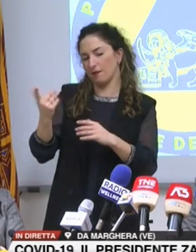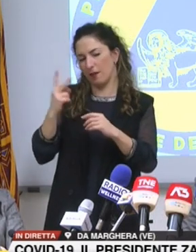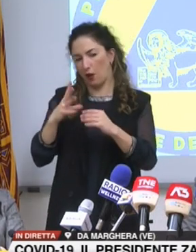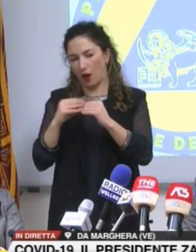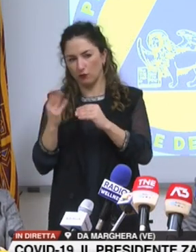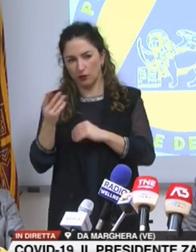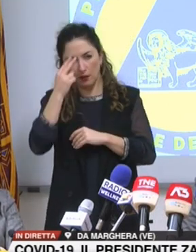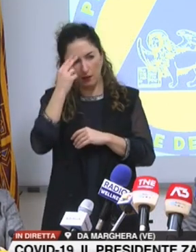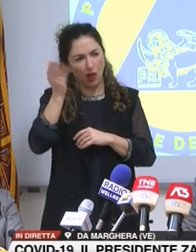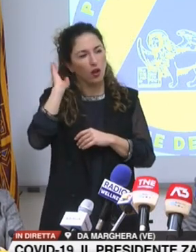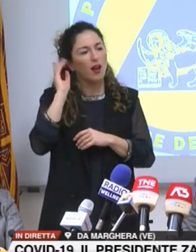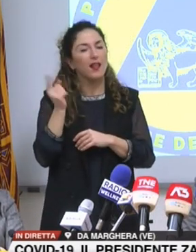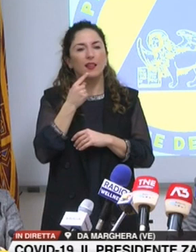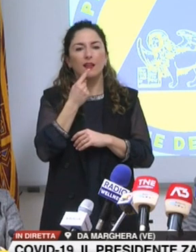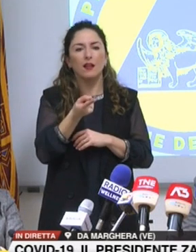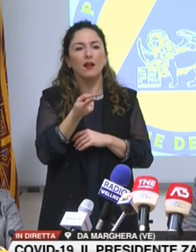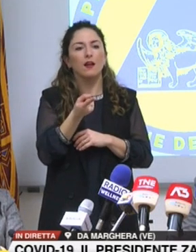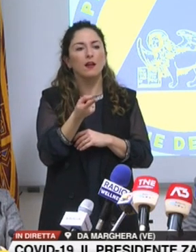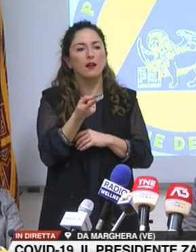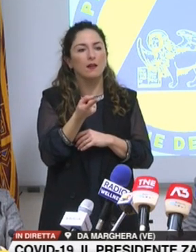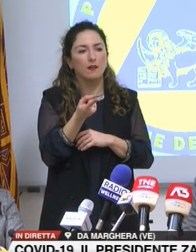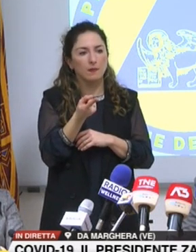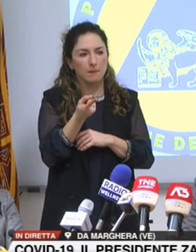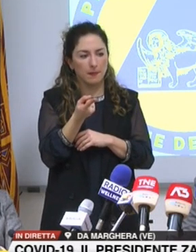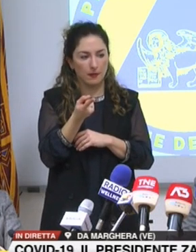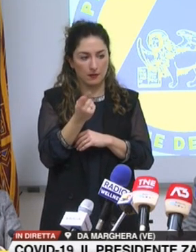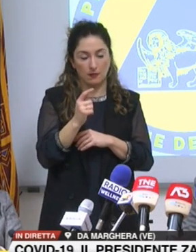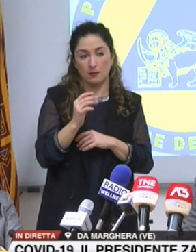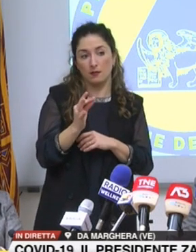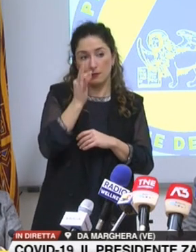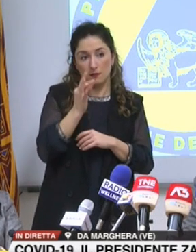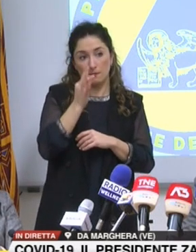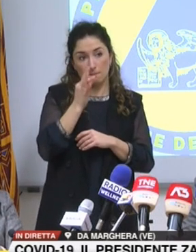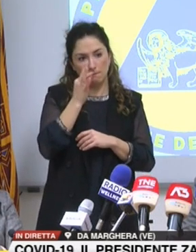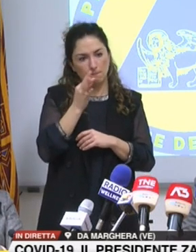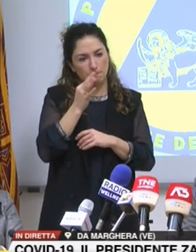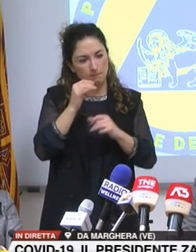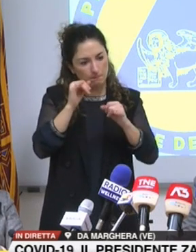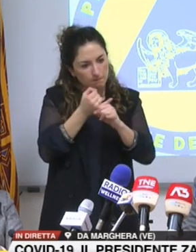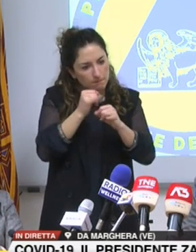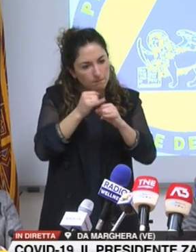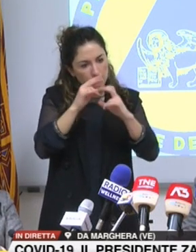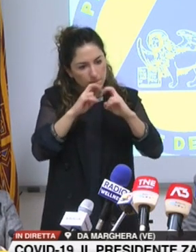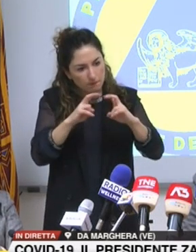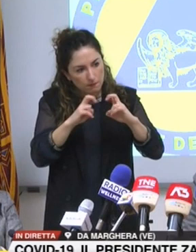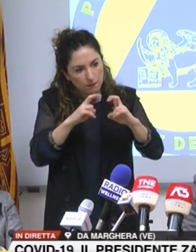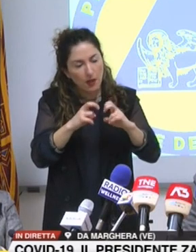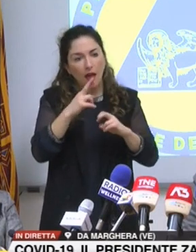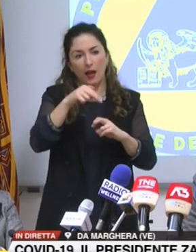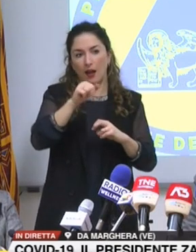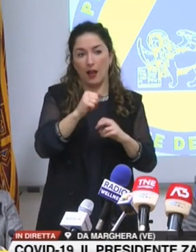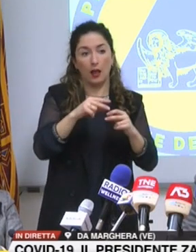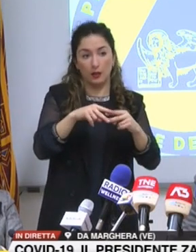che vi ricordate quando diceva alla fine sopra tante amplificazioni si trovano pezzi di RNA, pezzi di virus, ma non si trova il virus e non si